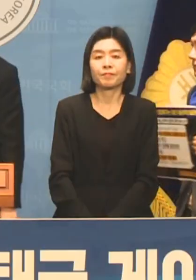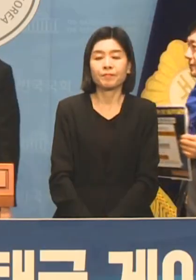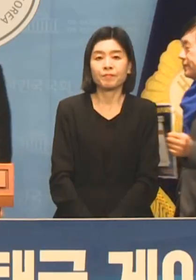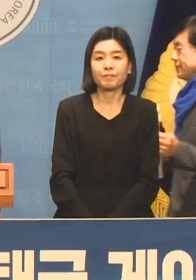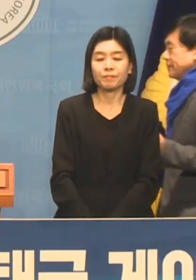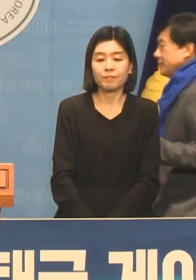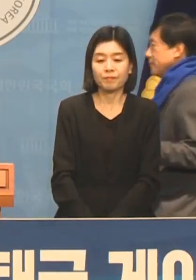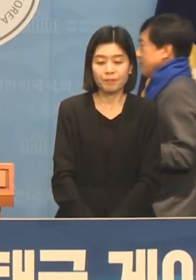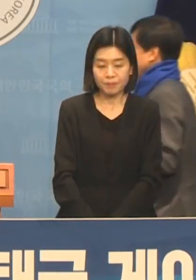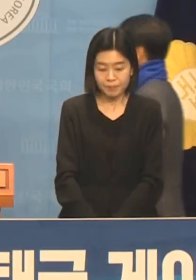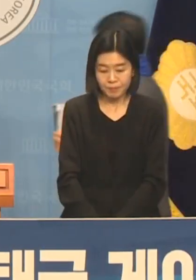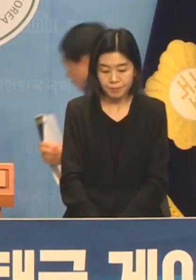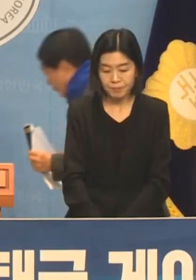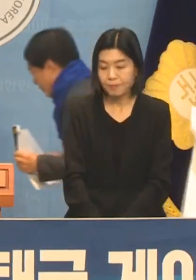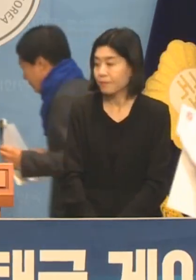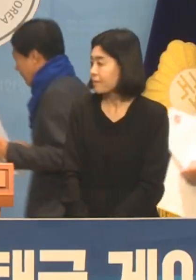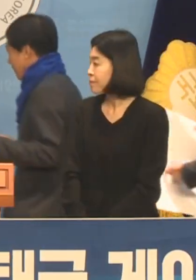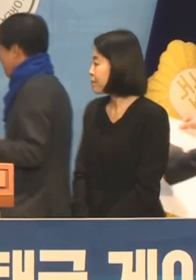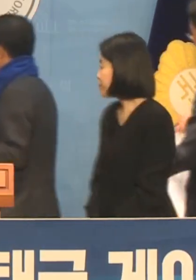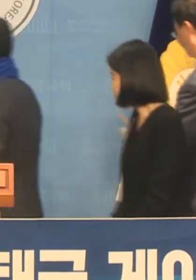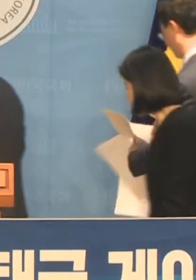잘했습니다.